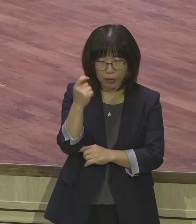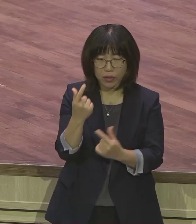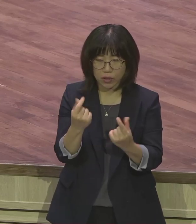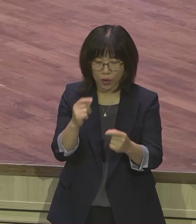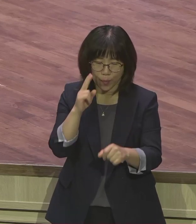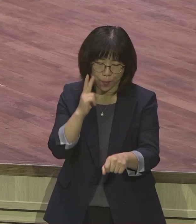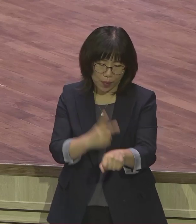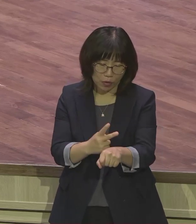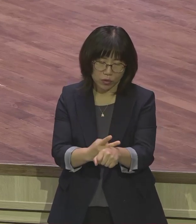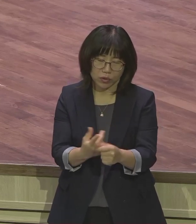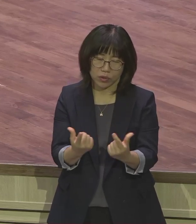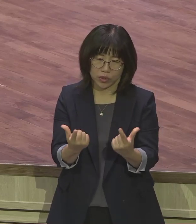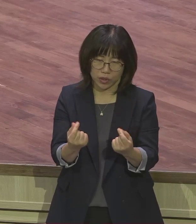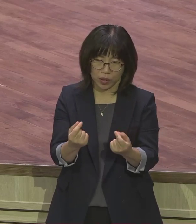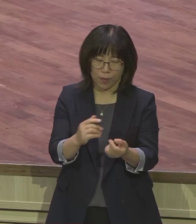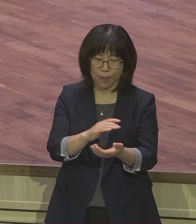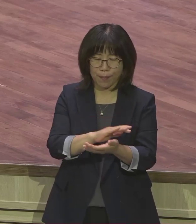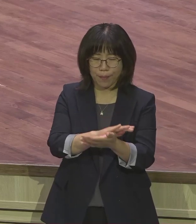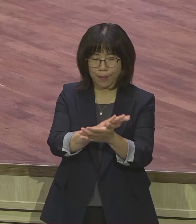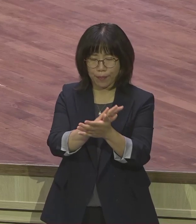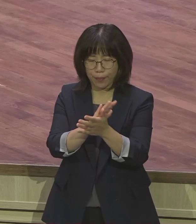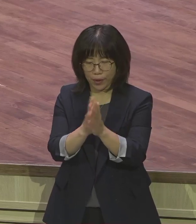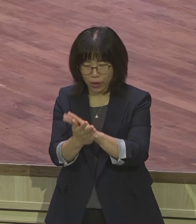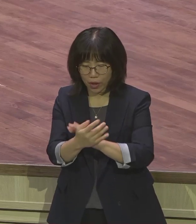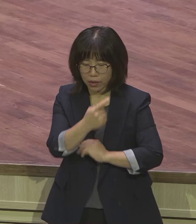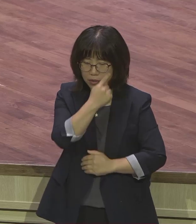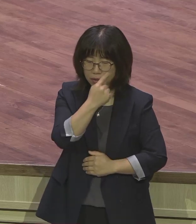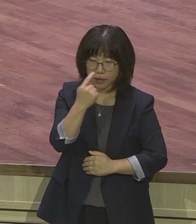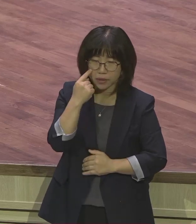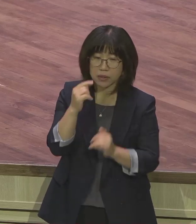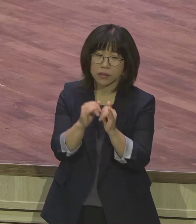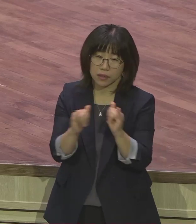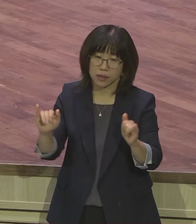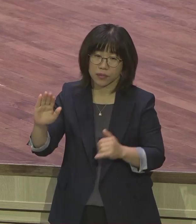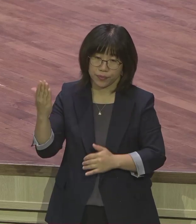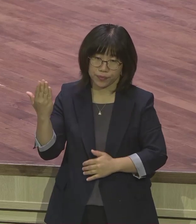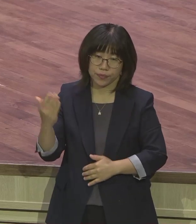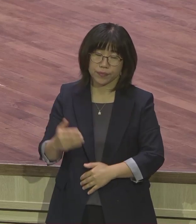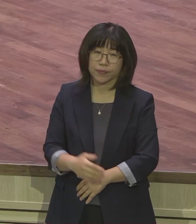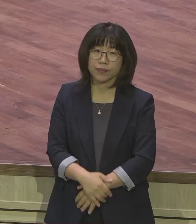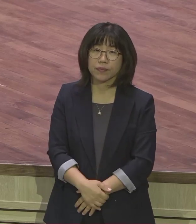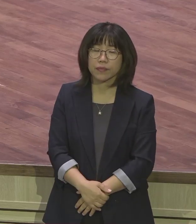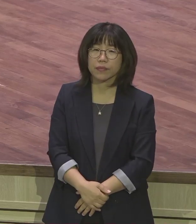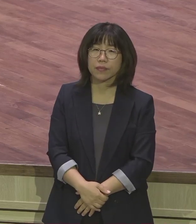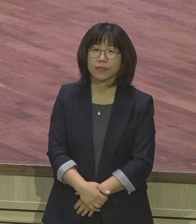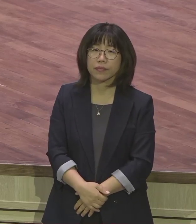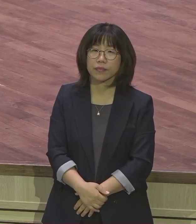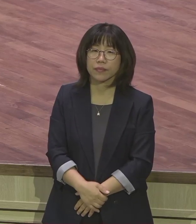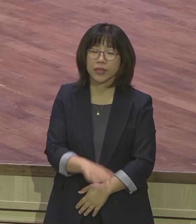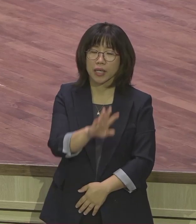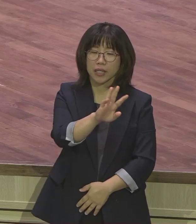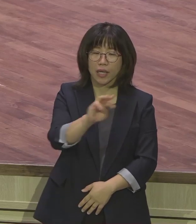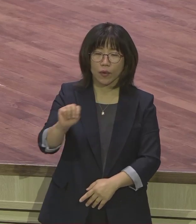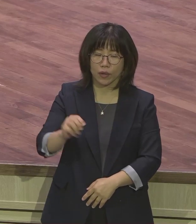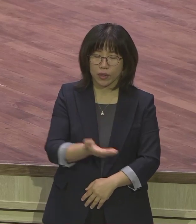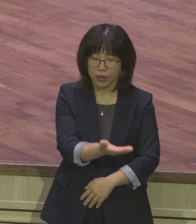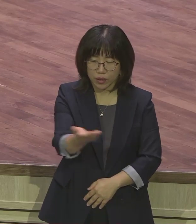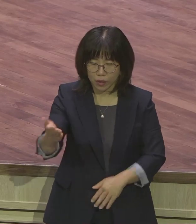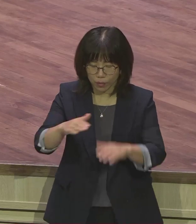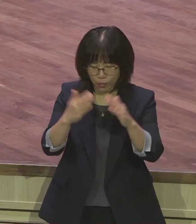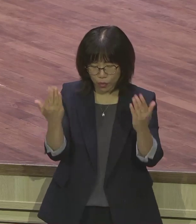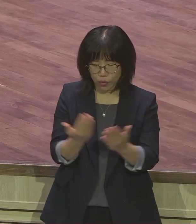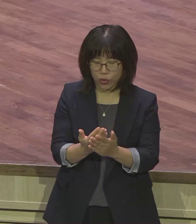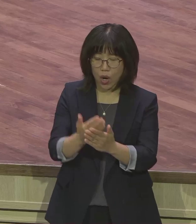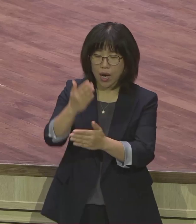사실적으로 증거를 보이게 됩니다 우리 연계의 모든 성도들 말씀이